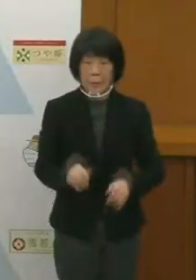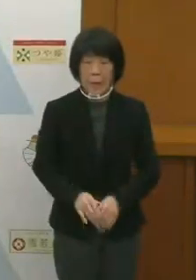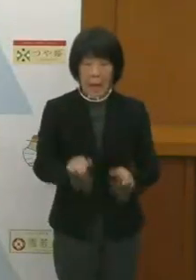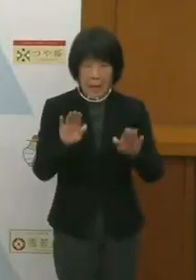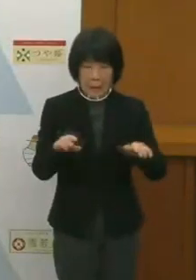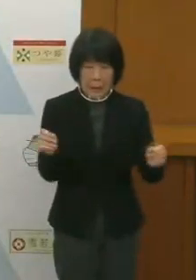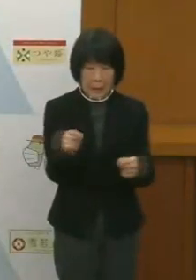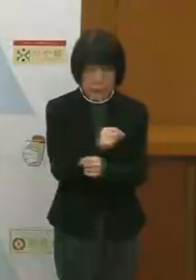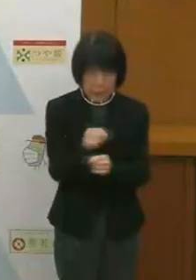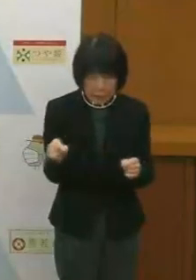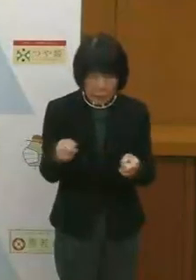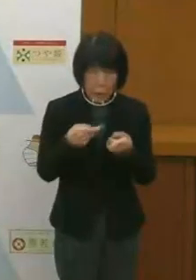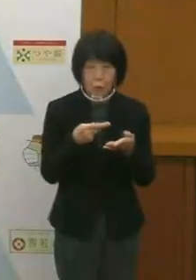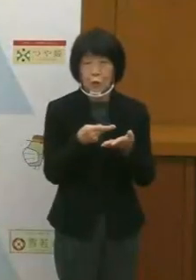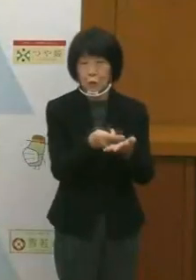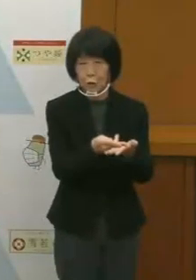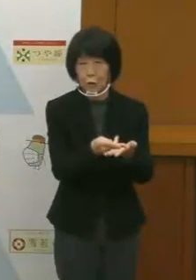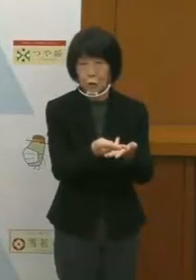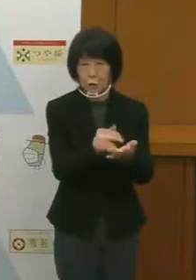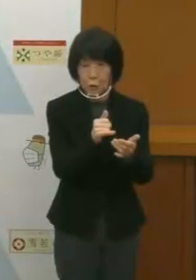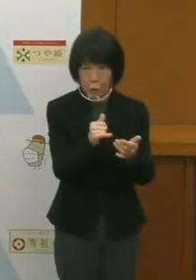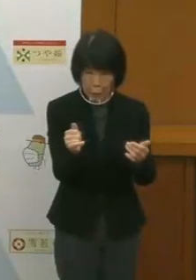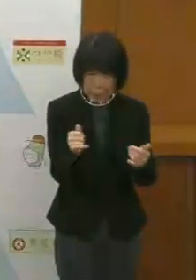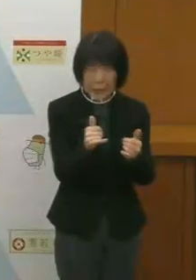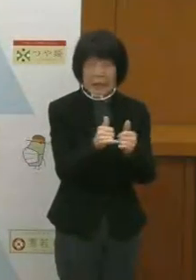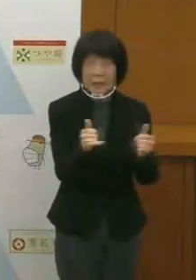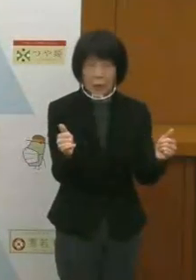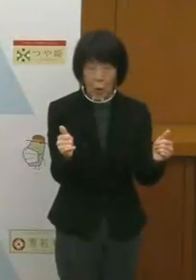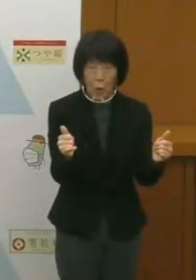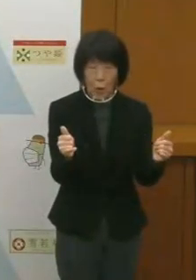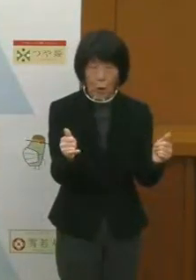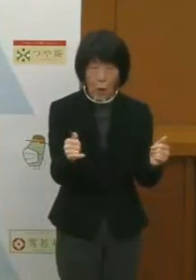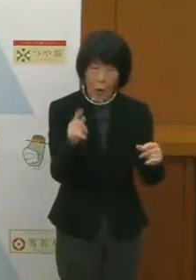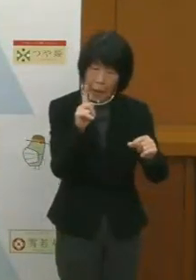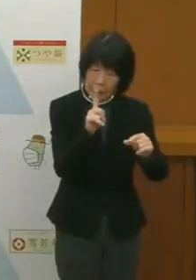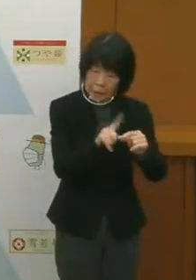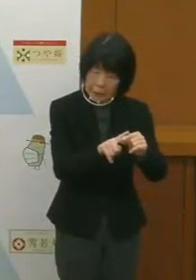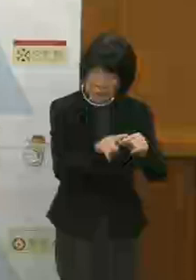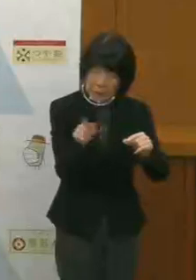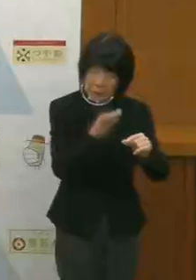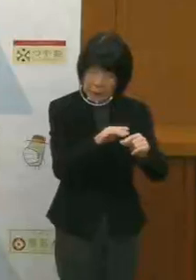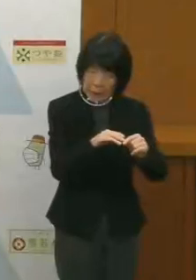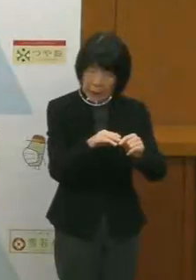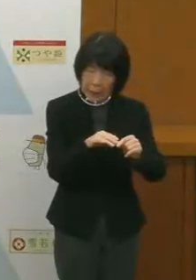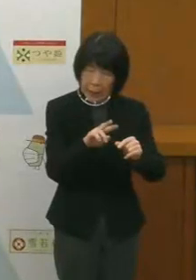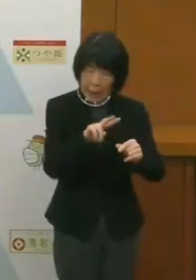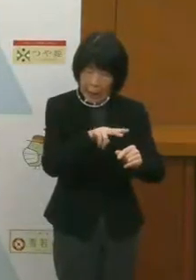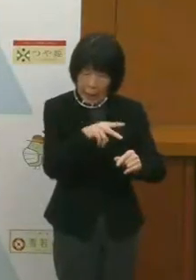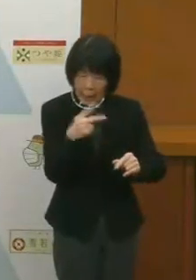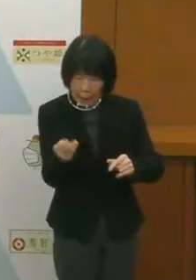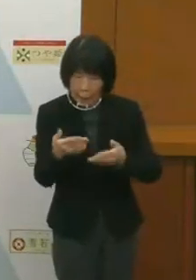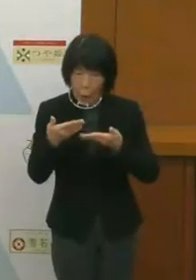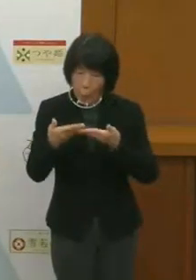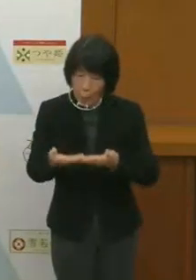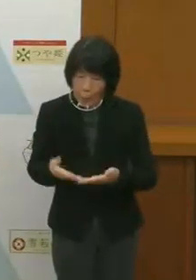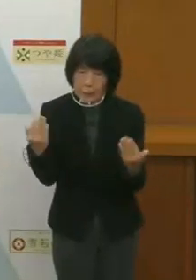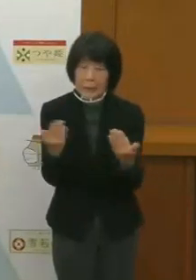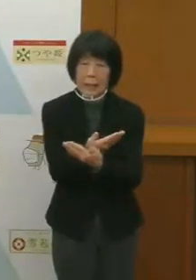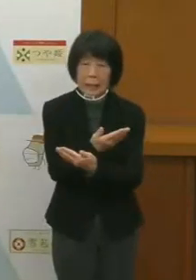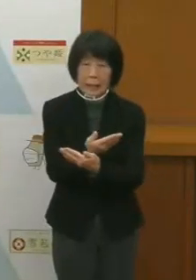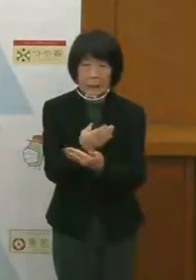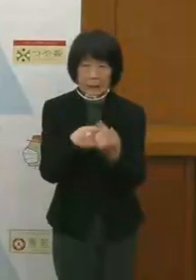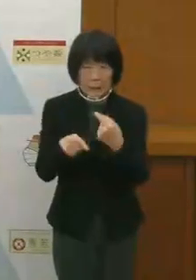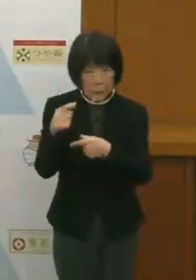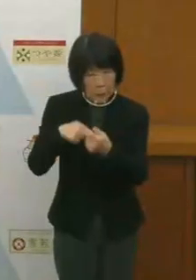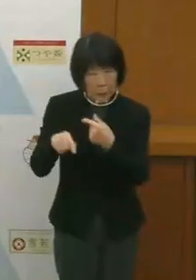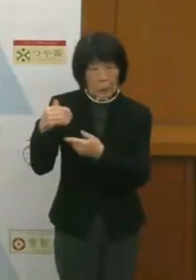最近入院された方で、中等症から重症になったというふうに聞いております